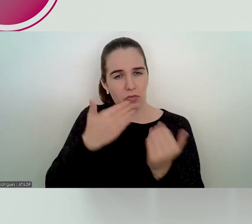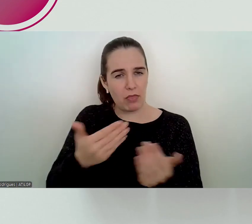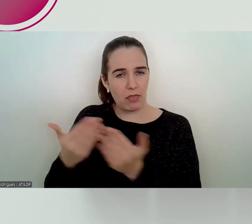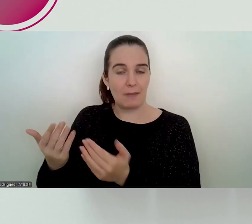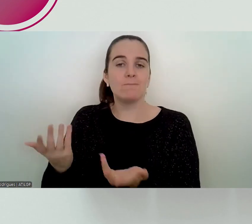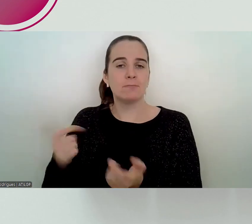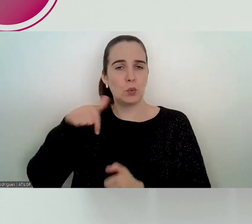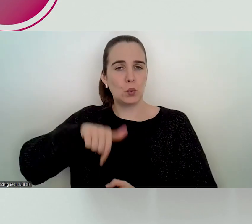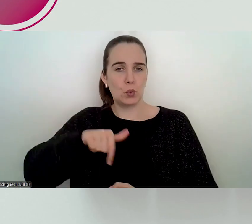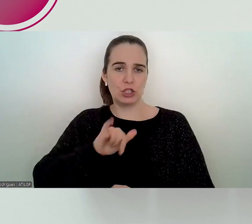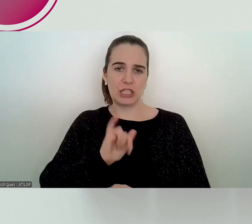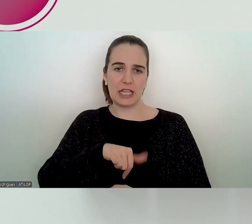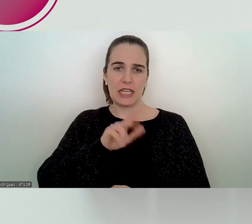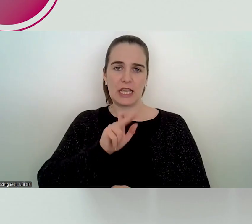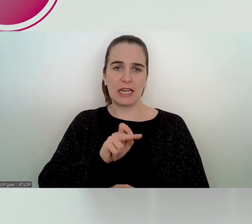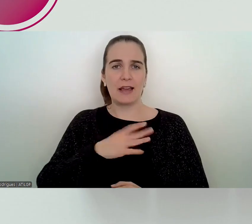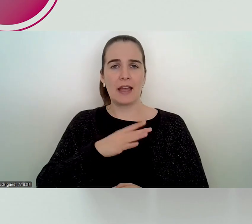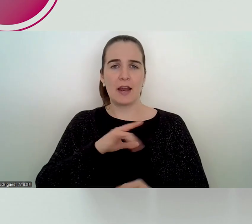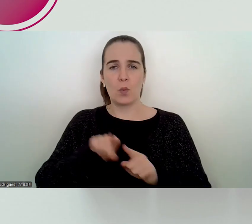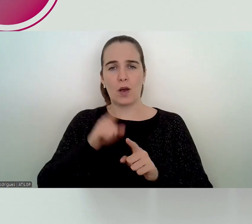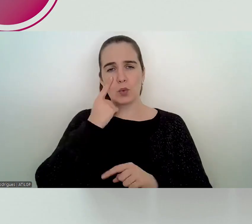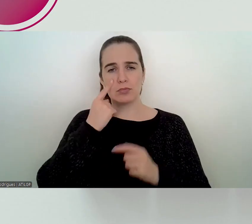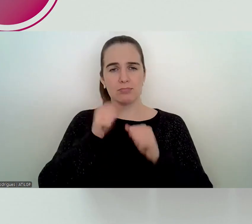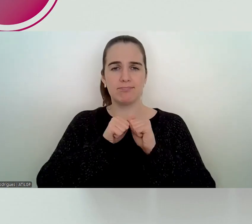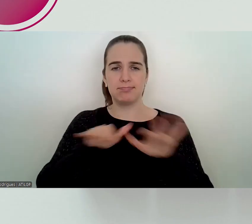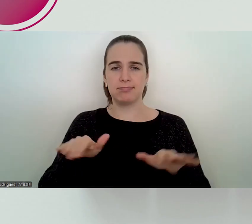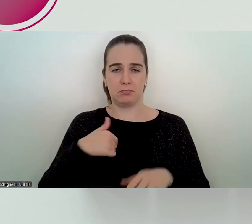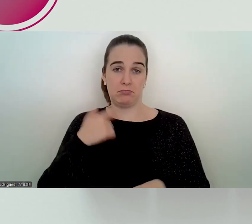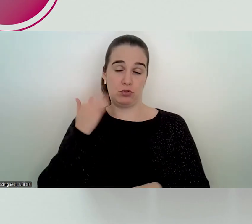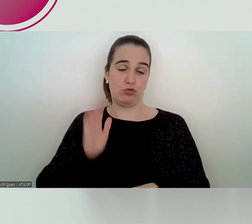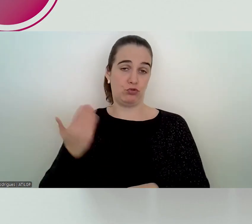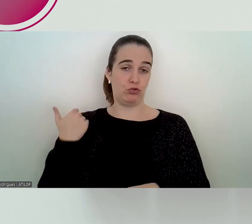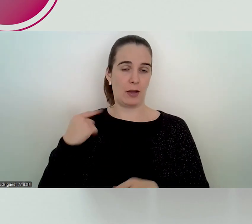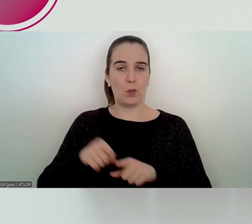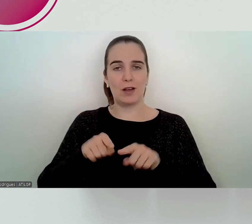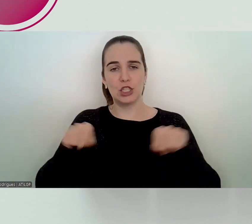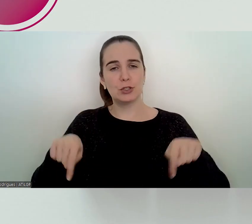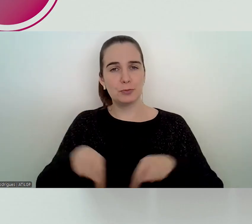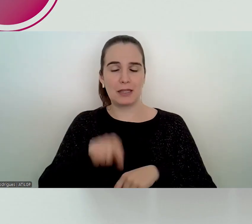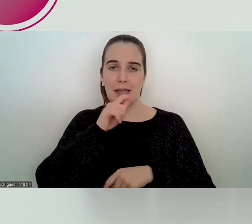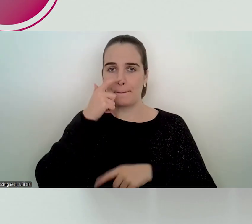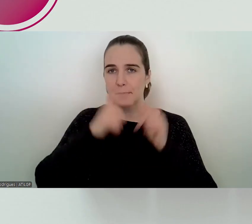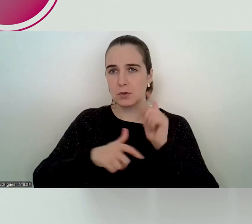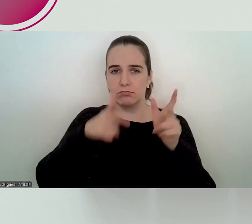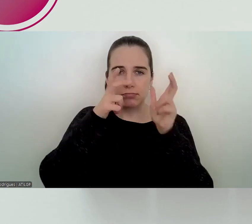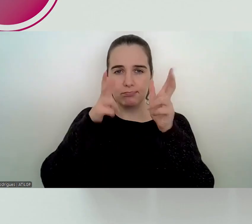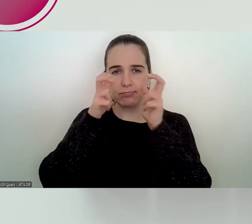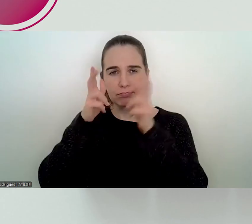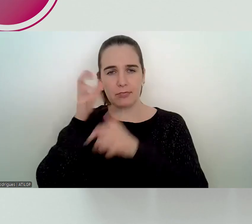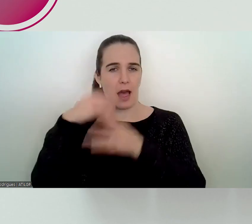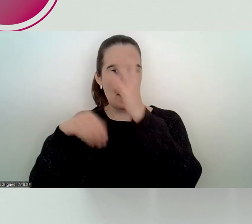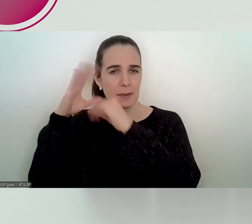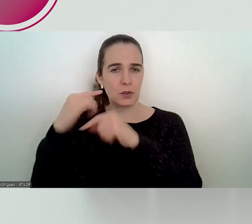se perfila como uma praça de conhecimento, como referimos, como um espaço de encontro e construção coletiva de